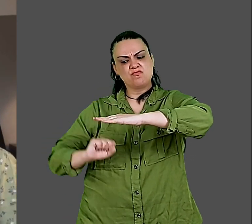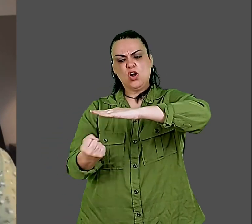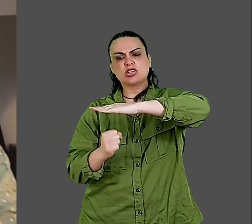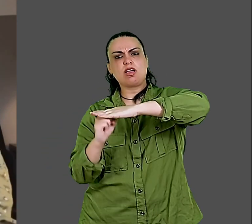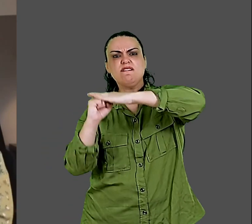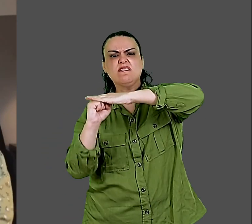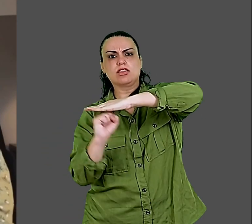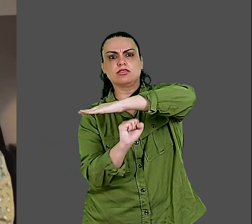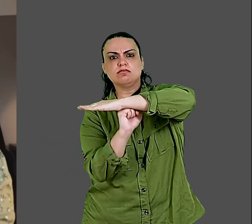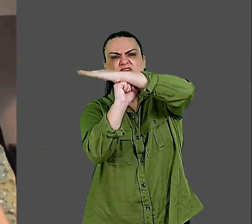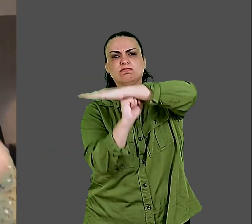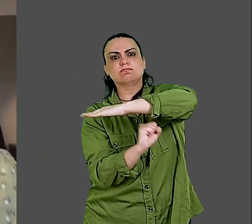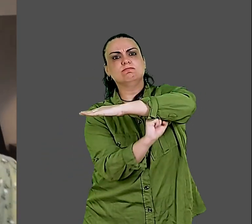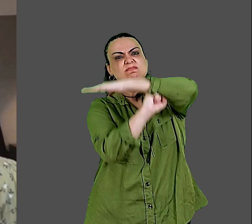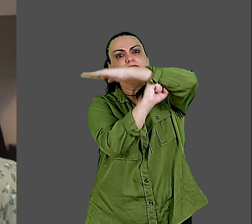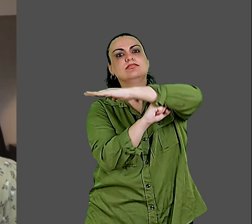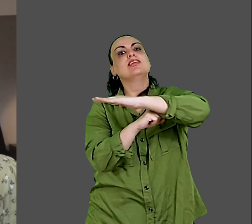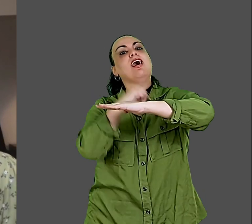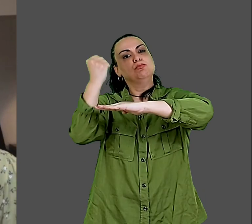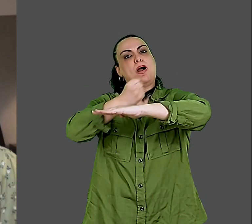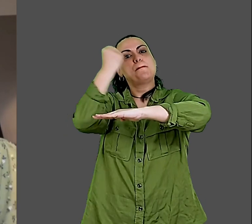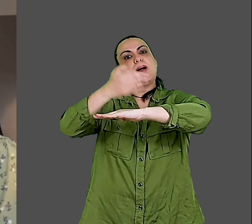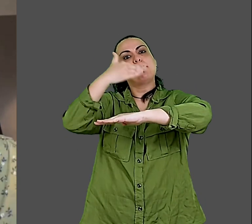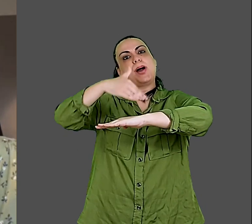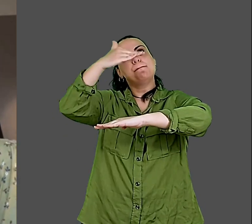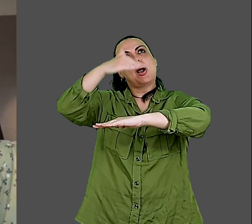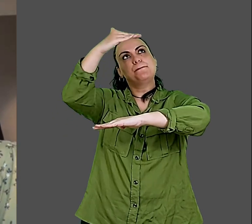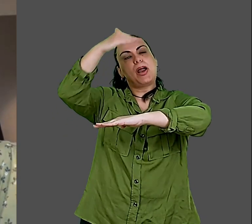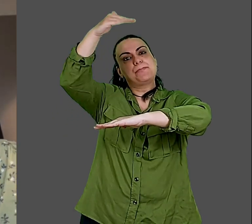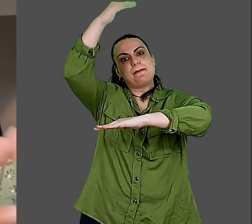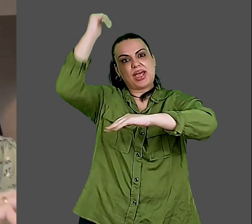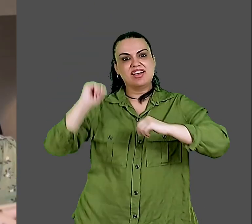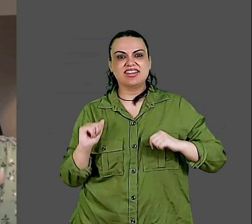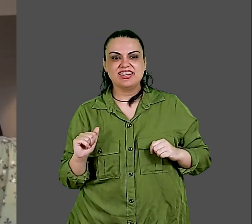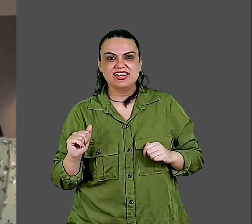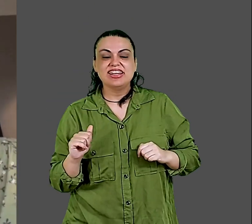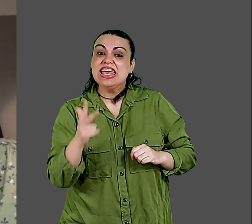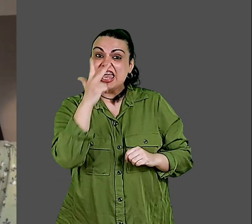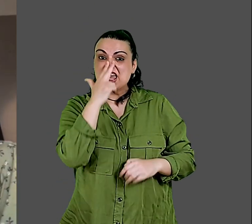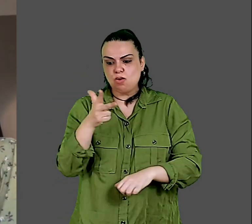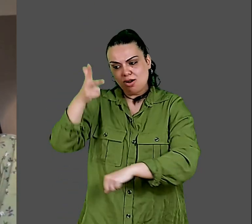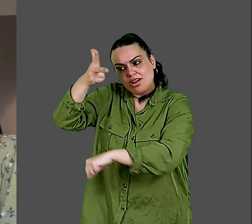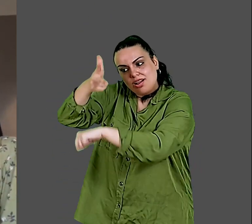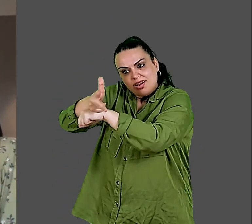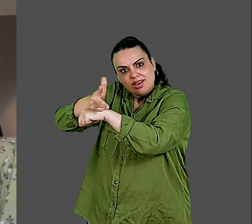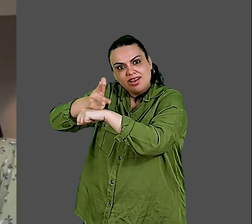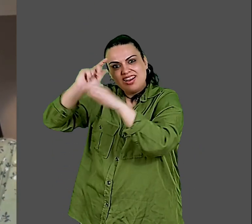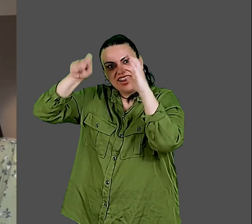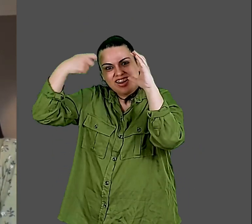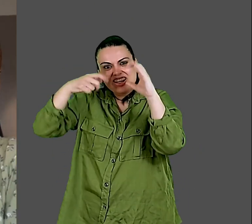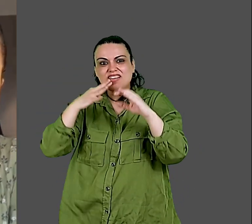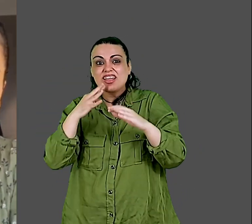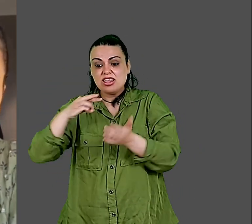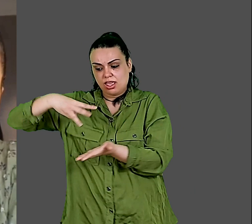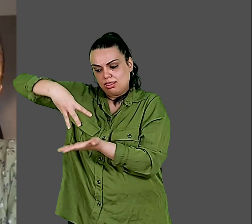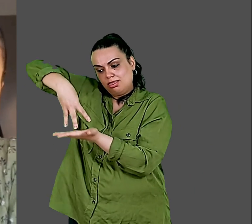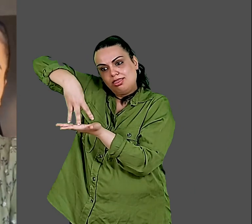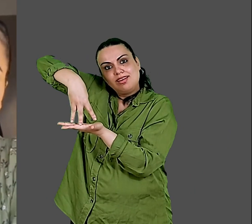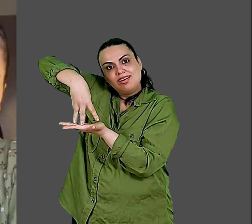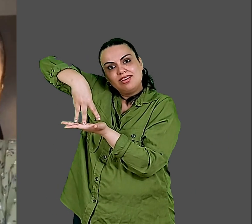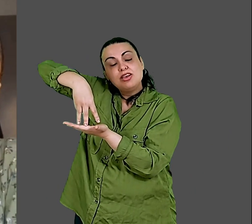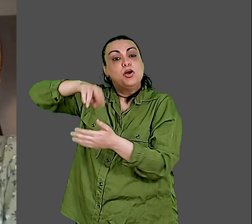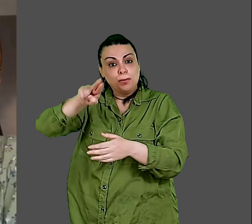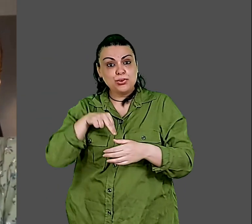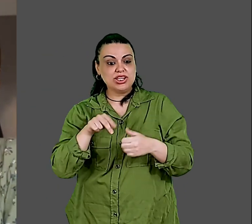Câmera na igreja fica em cima de um tripé. Porque isso é o suficiente. Então não é à toa essa tríade aqui, ó. Deus de Abraão, Deus